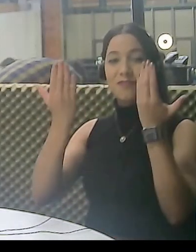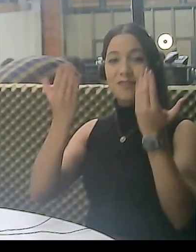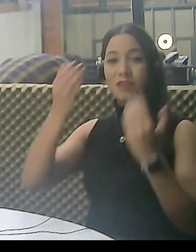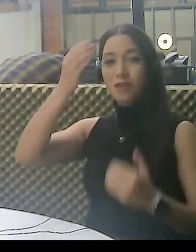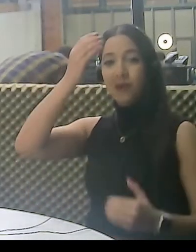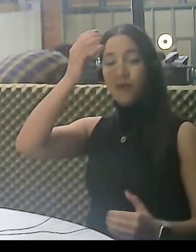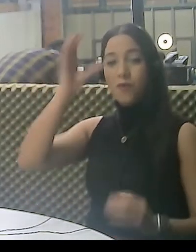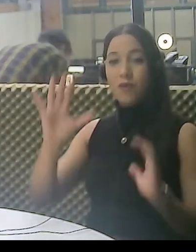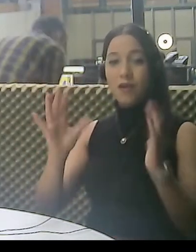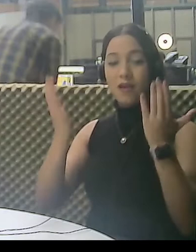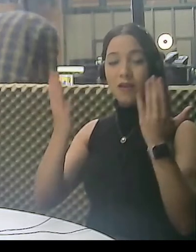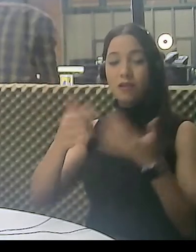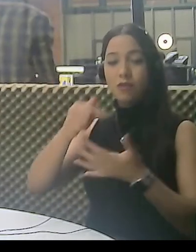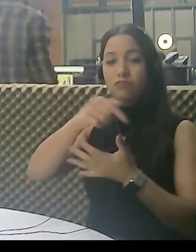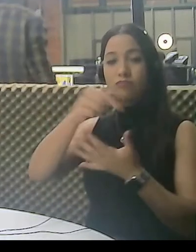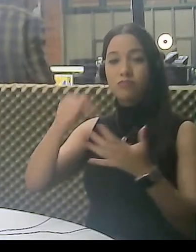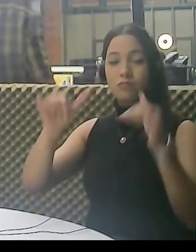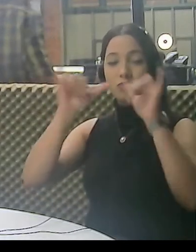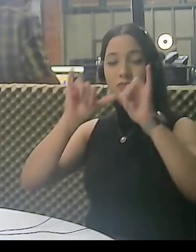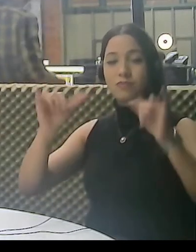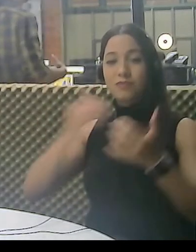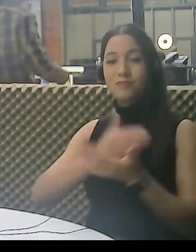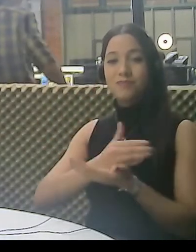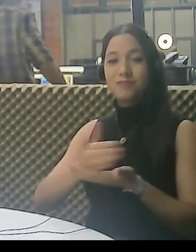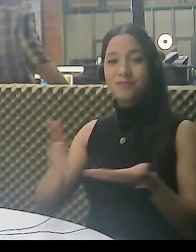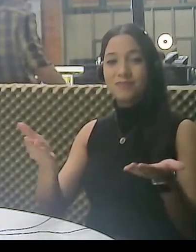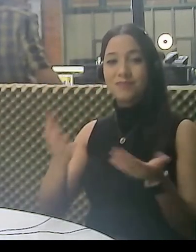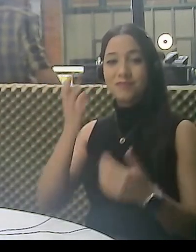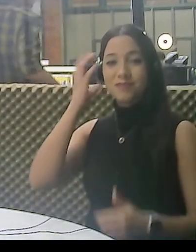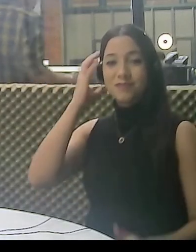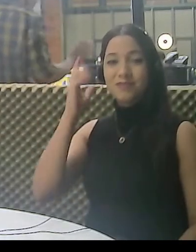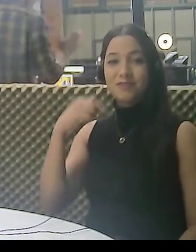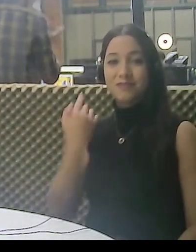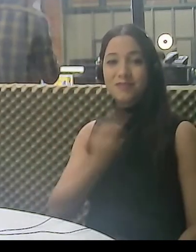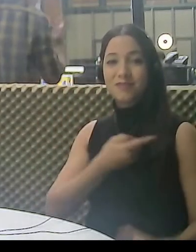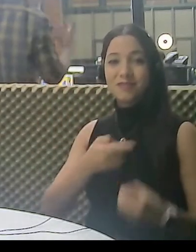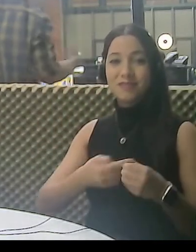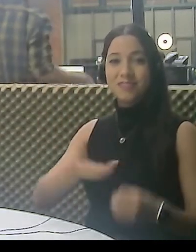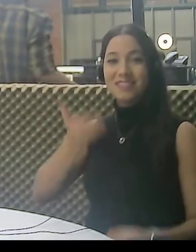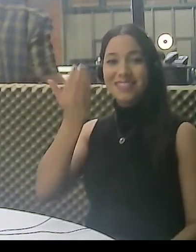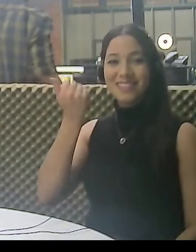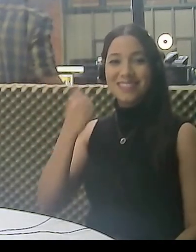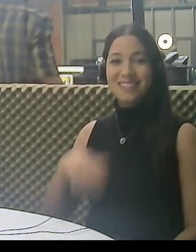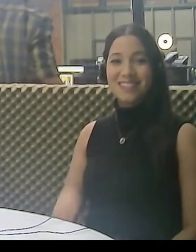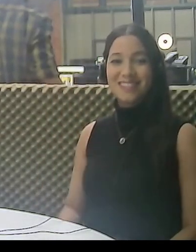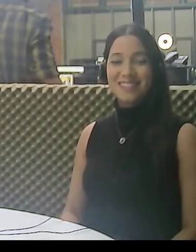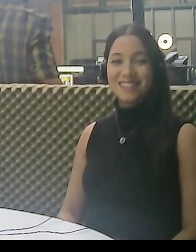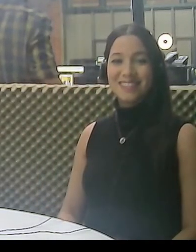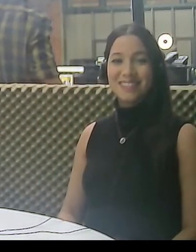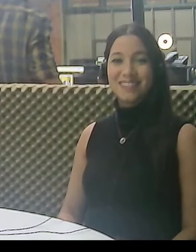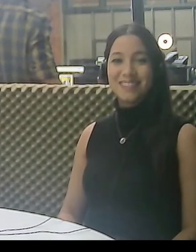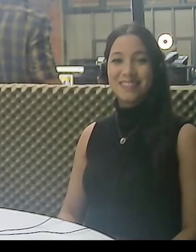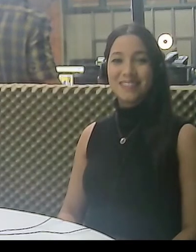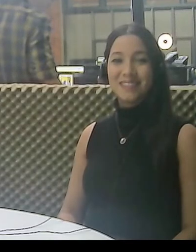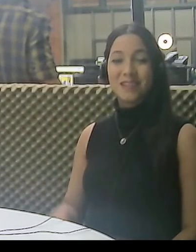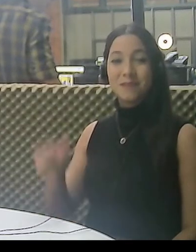Congado. Essas e outras notícias a partir de agora na Rádio Nossa Cidade. Vem com a gente!